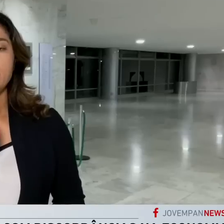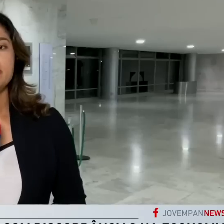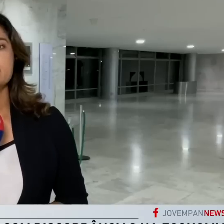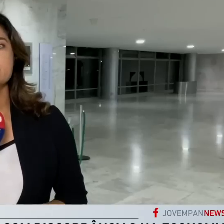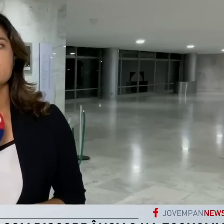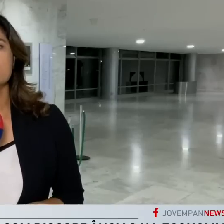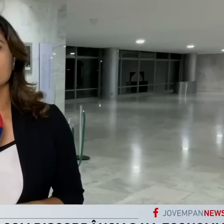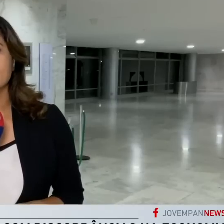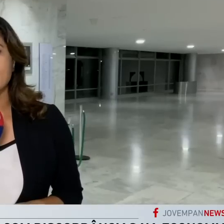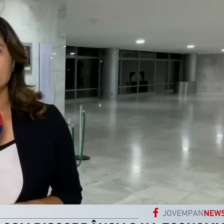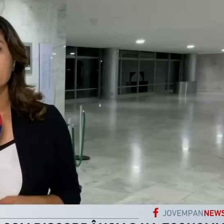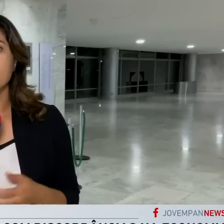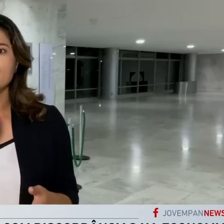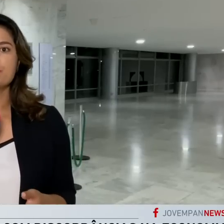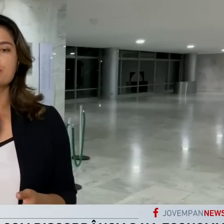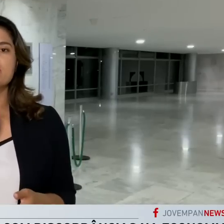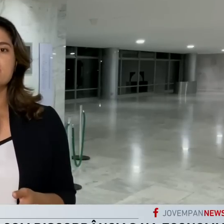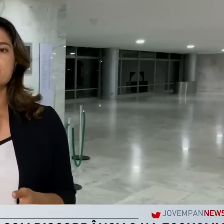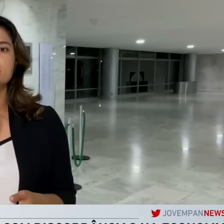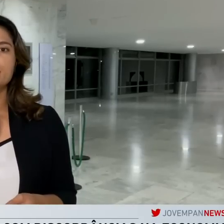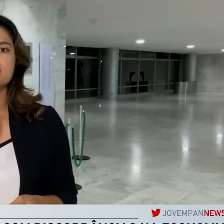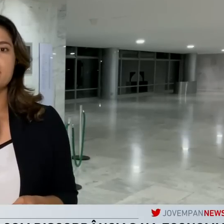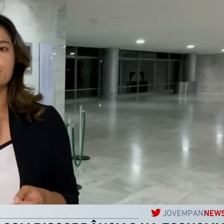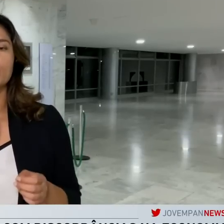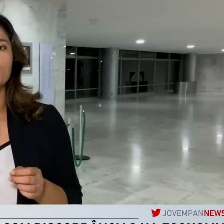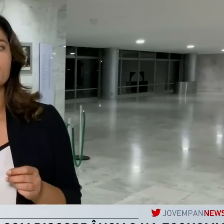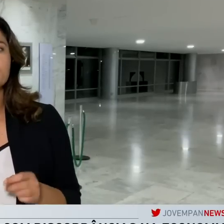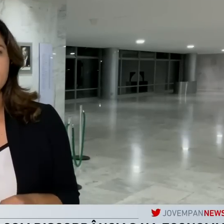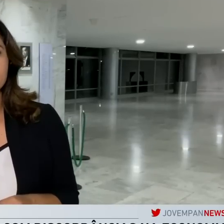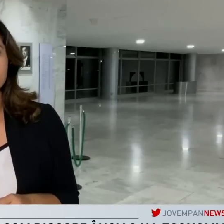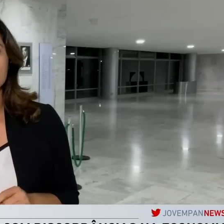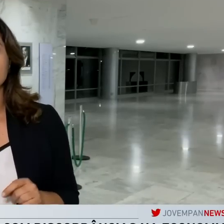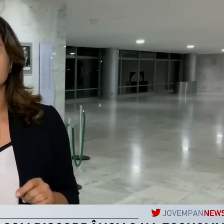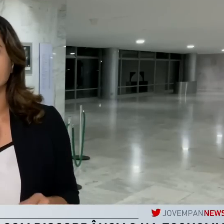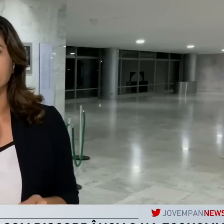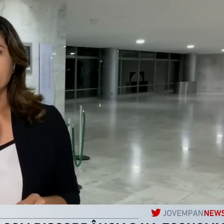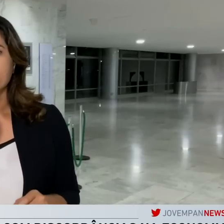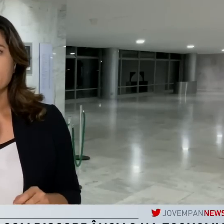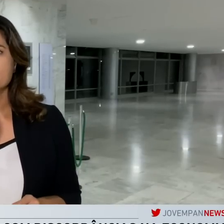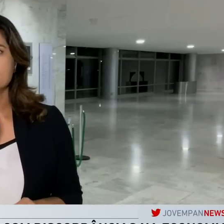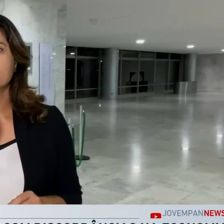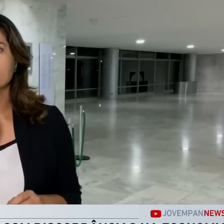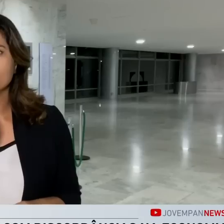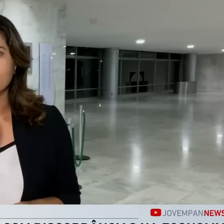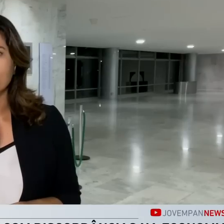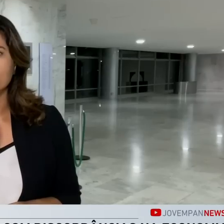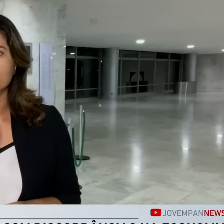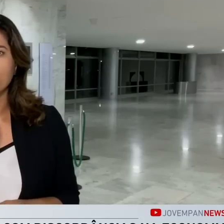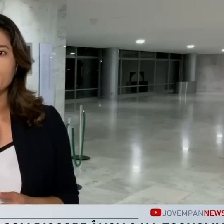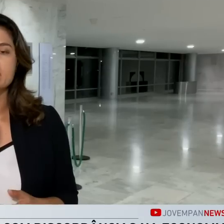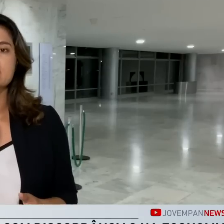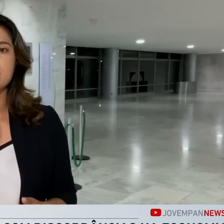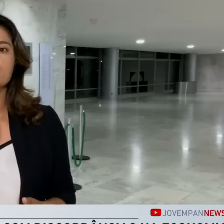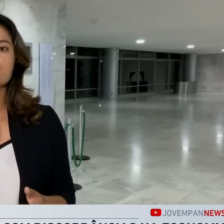A ministra deixou claro que há divergências entre o pensamento econômico dela e o do PT, mas disse que Lula a convidou